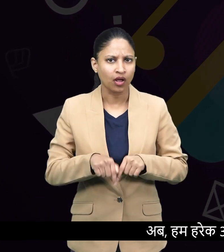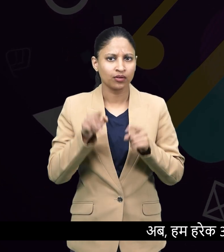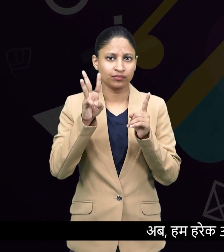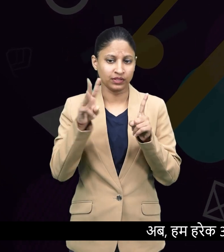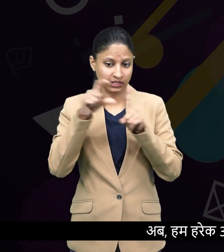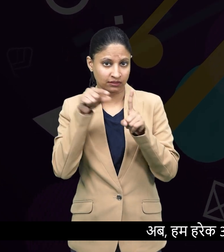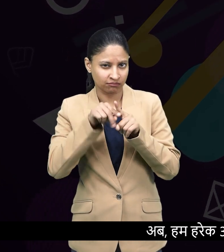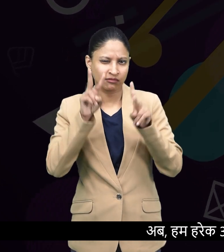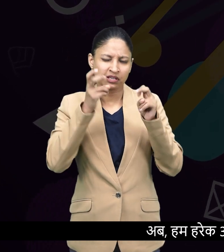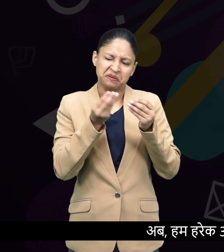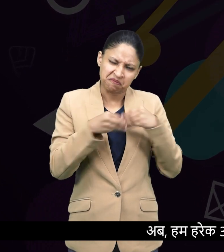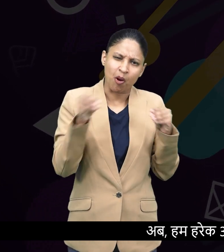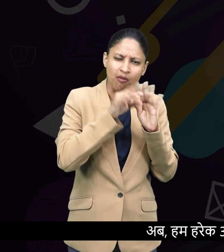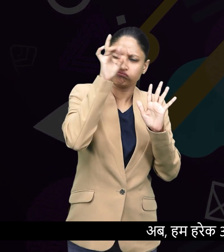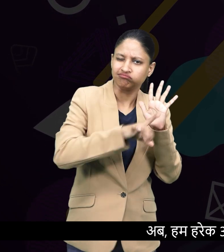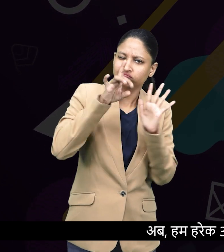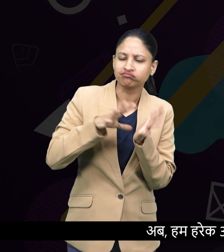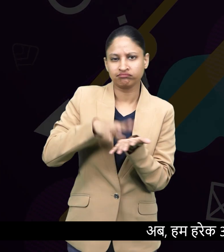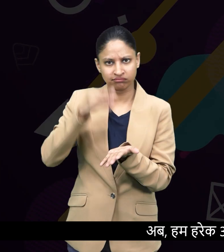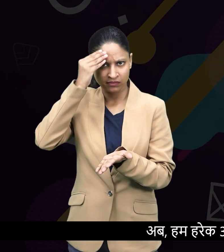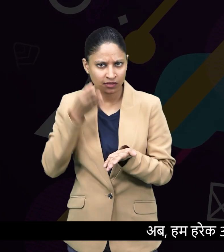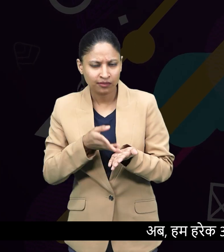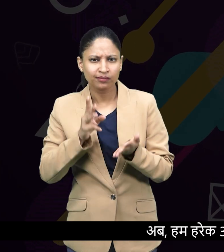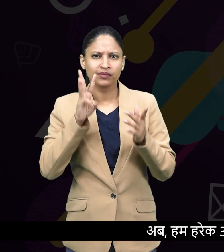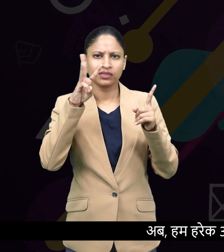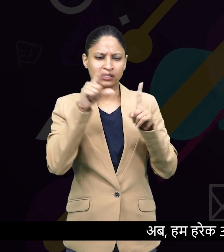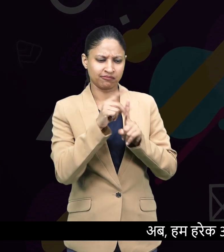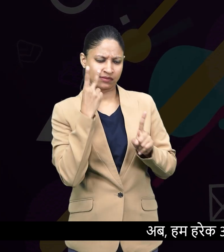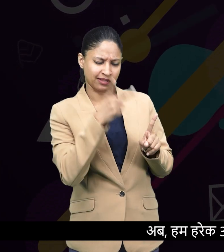अब हम हर एक 3D आकृति के विषय में अधिक जानेंगे।